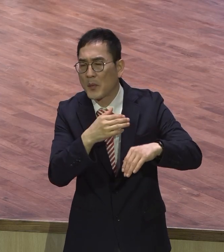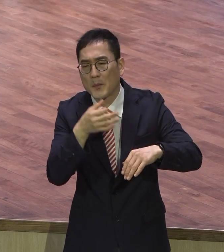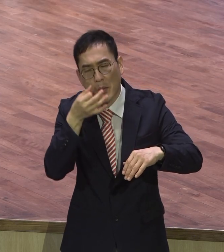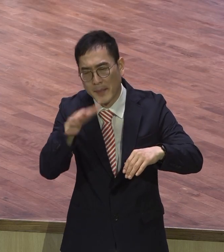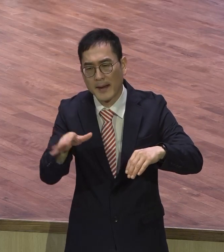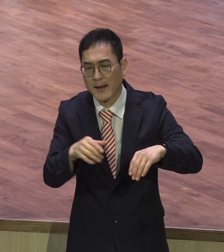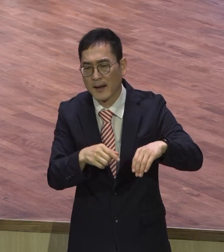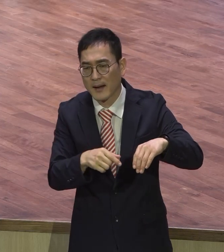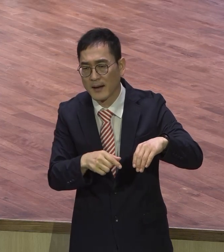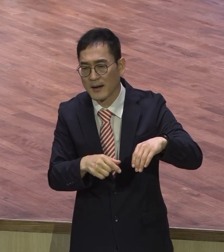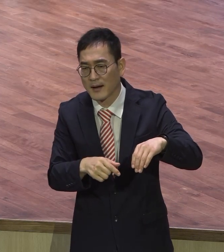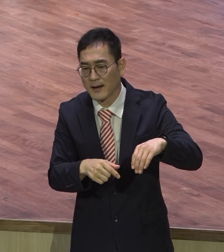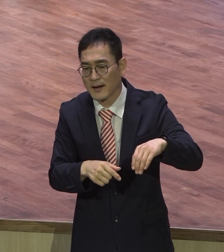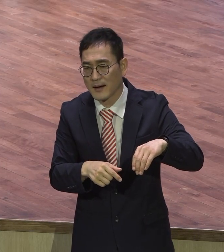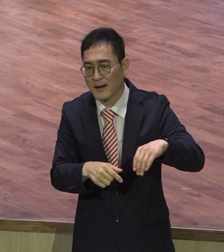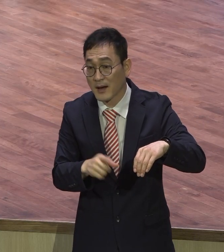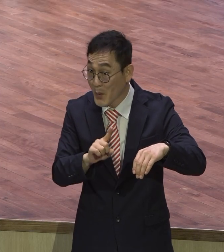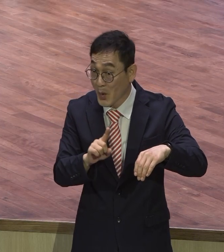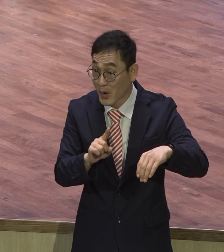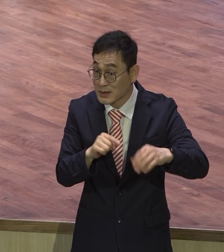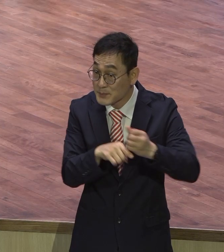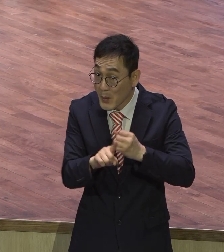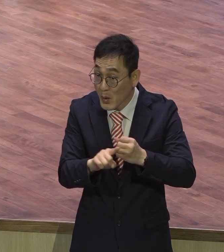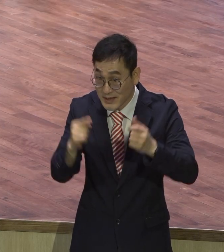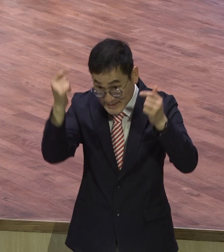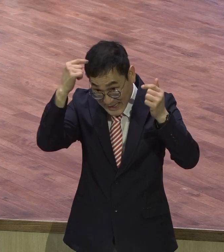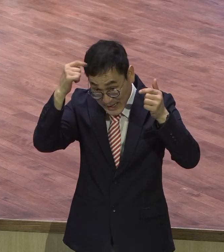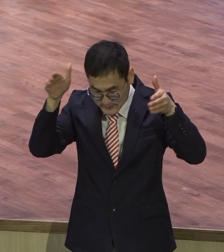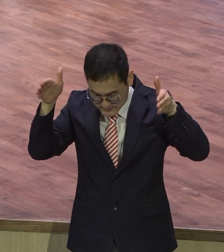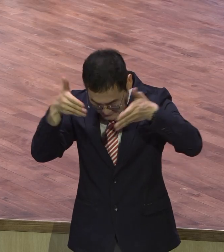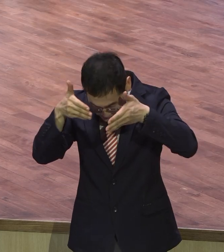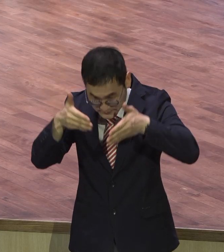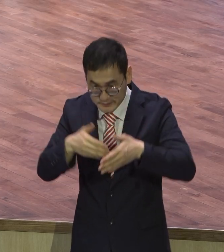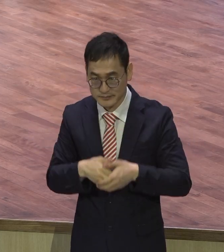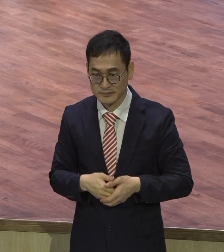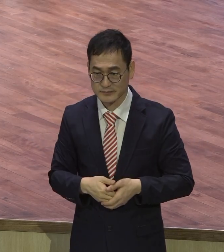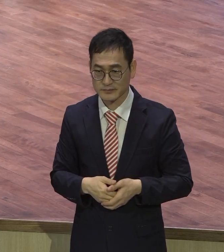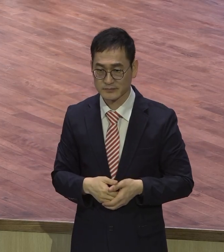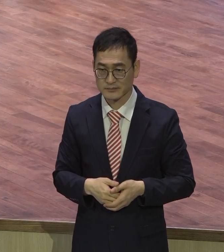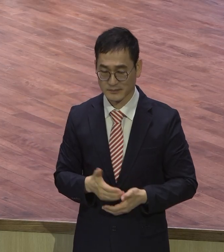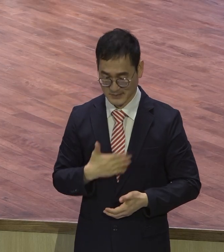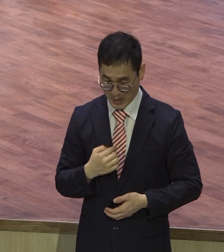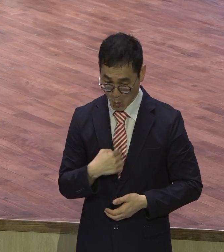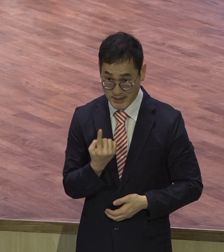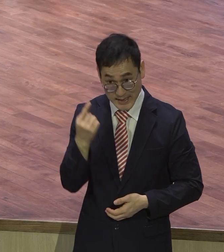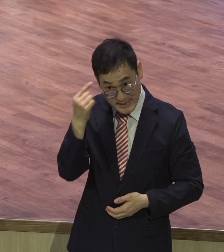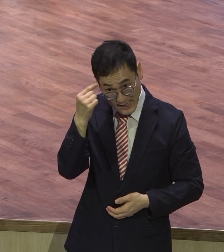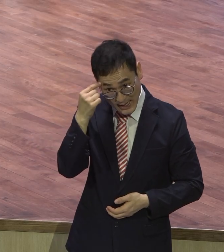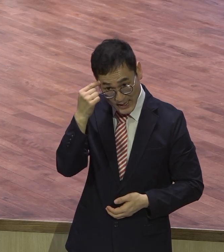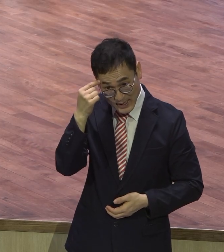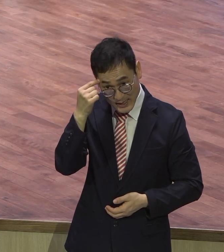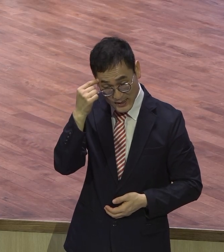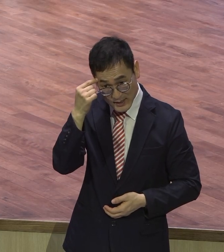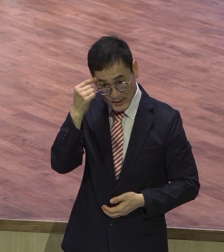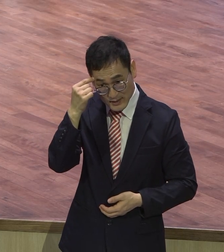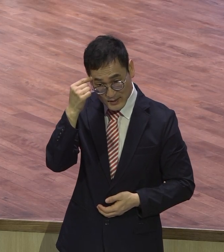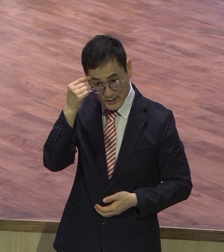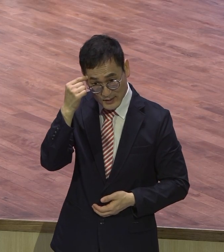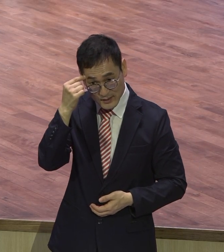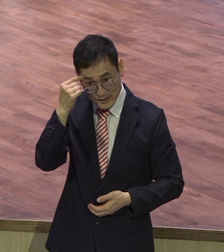다시 말해서 자신의 생각 속에만 잡혀있어요. 자신의 생각 그게 사로잡혔기 때문에